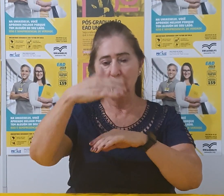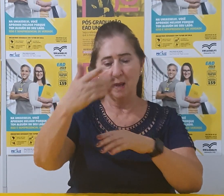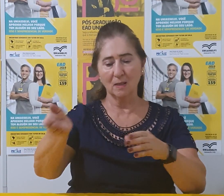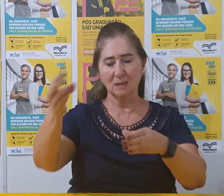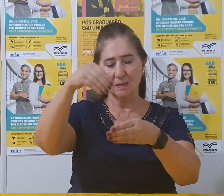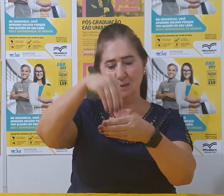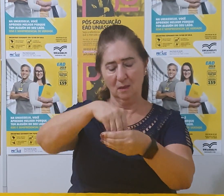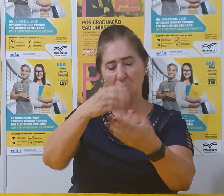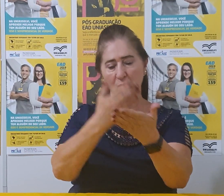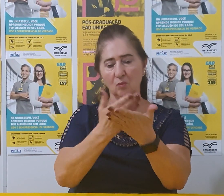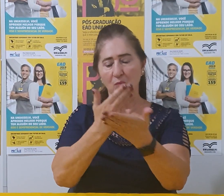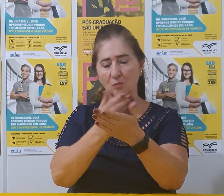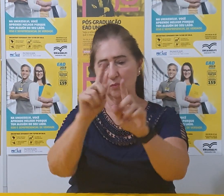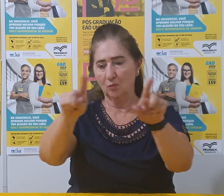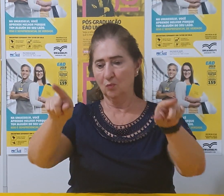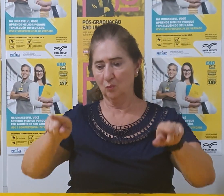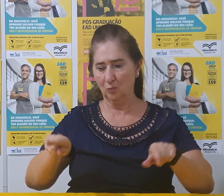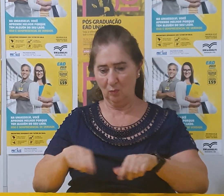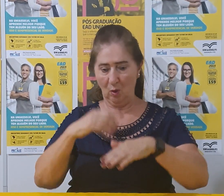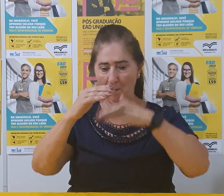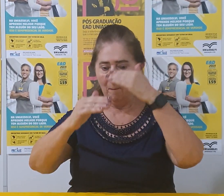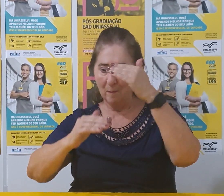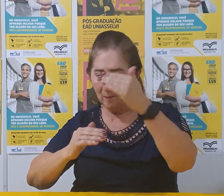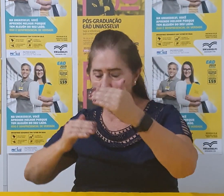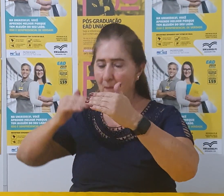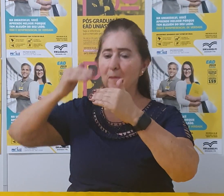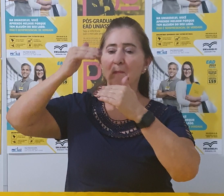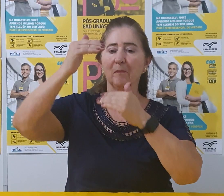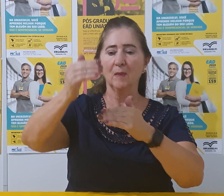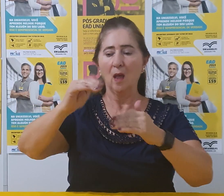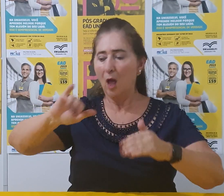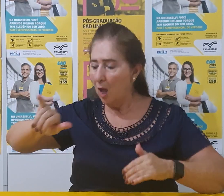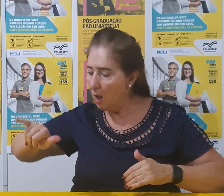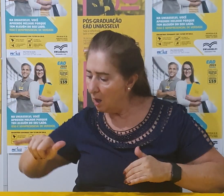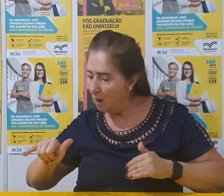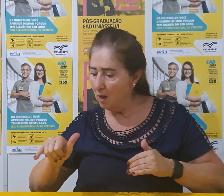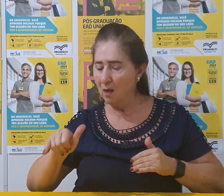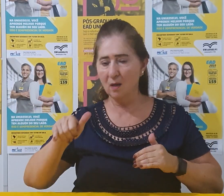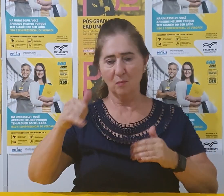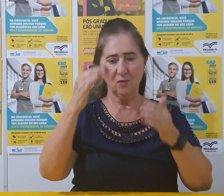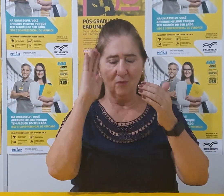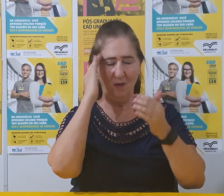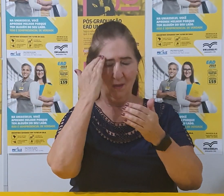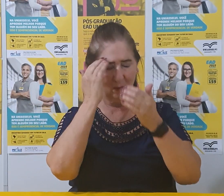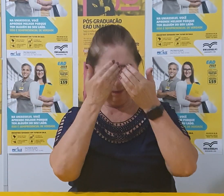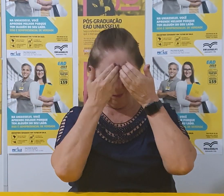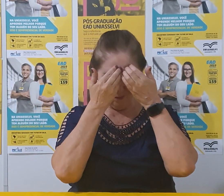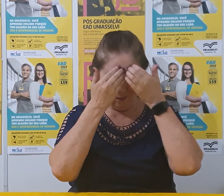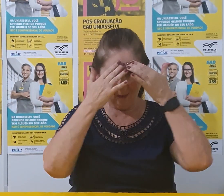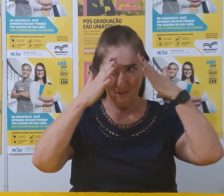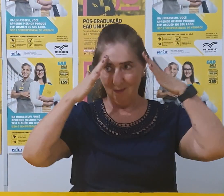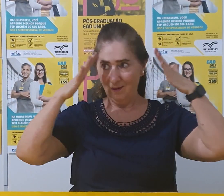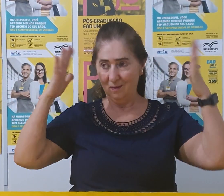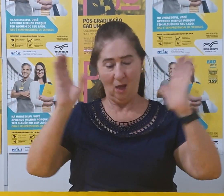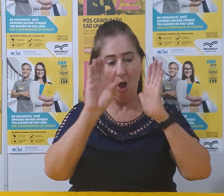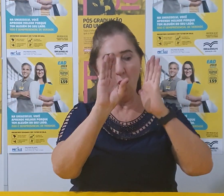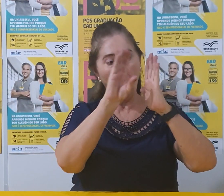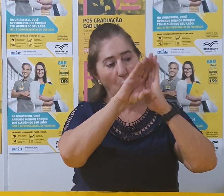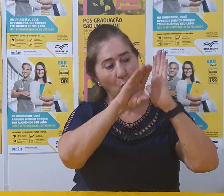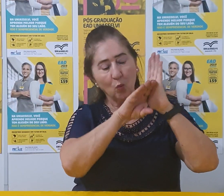escola perpassa a promoção de oportunidades iguais na compreensão do conteúdo. Não se pode mascarar a